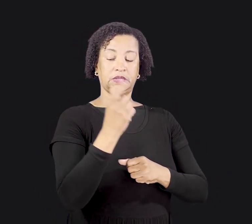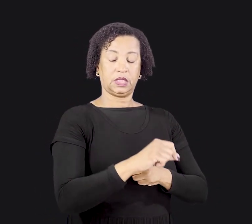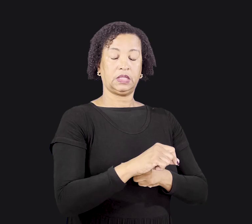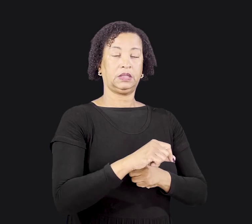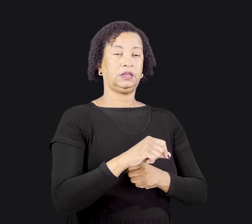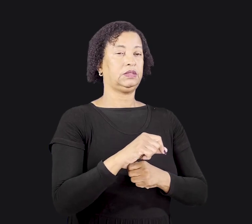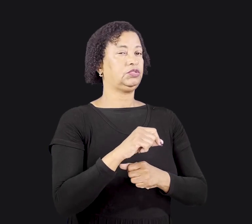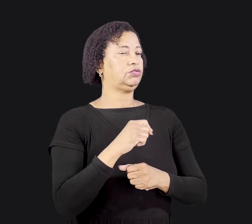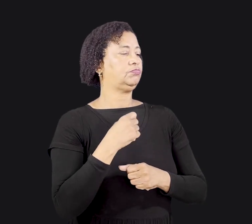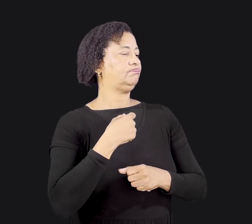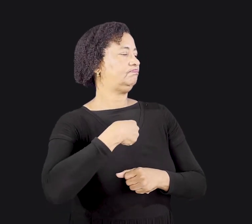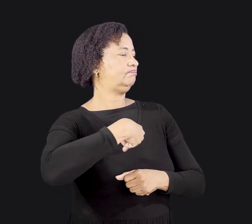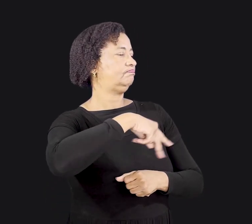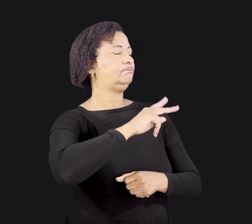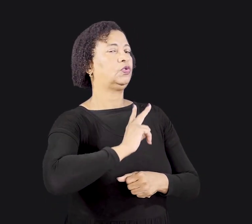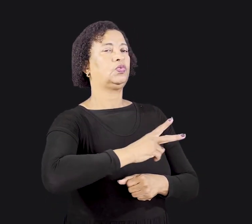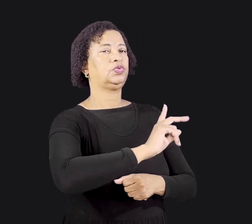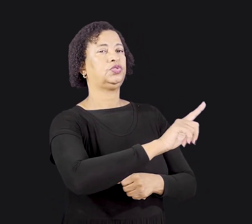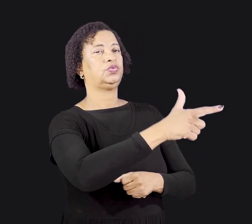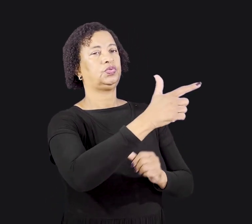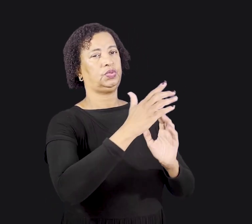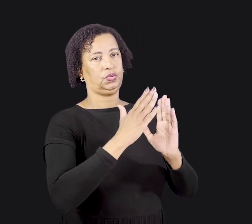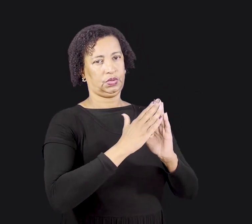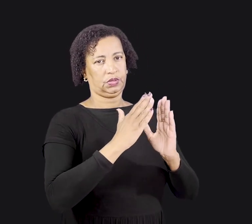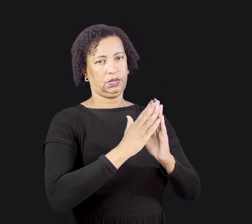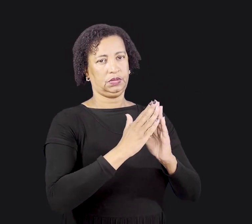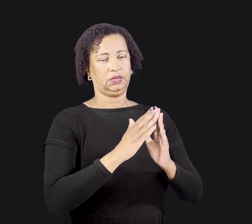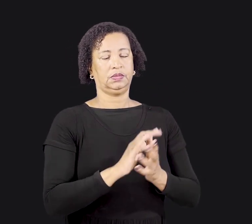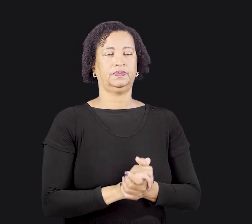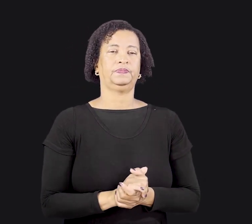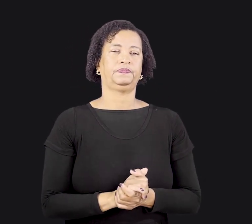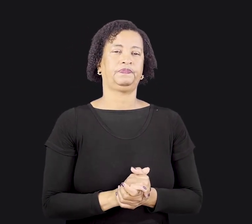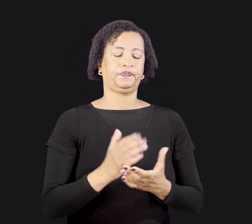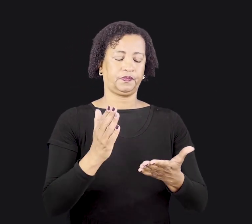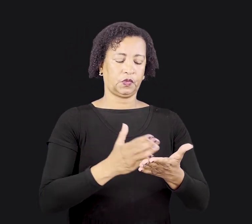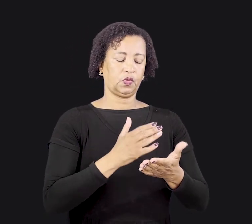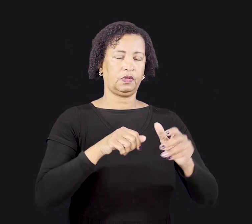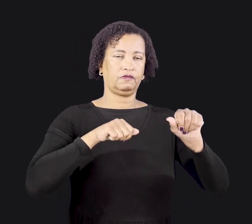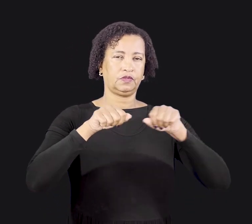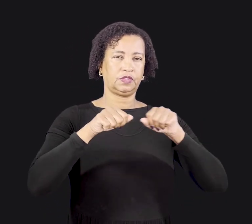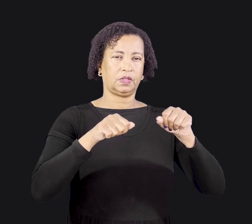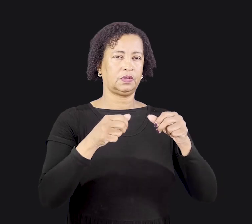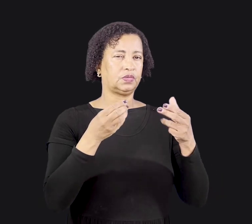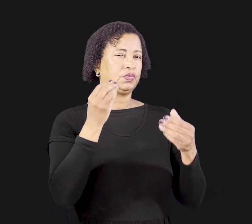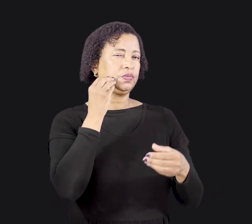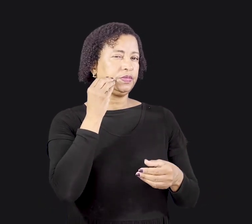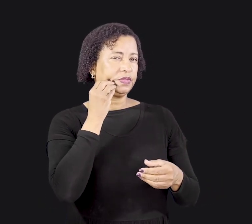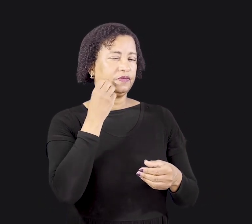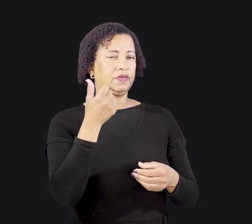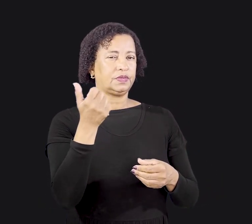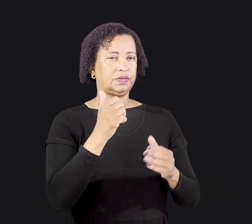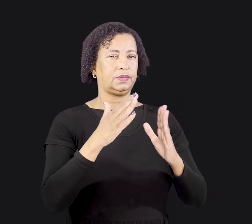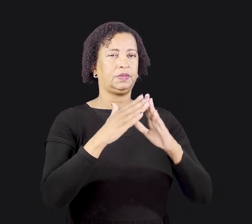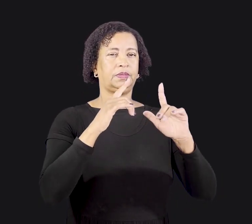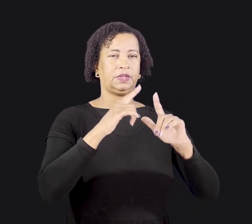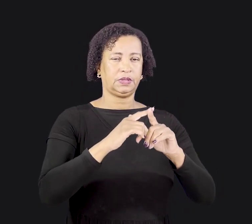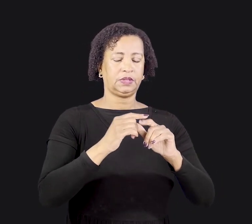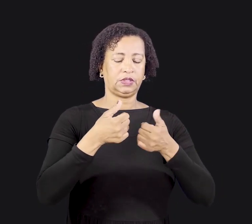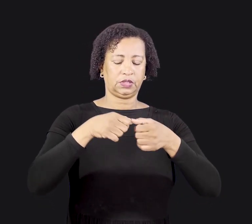sandálias e continuar em outra casa. No livro de Atos observamos que a primeira igreja plantada na Europa pelo apóstolo